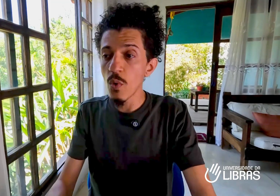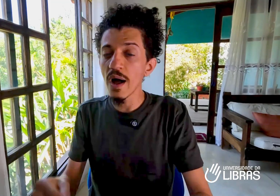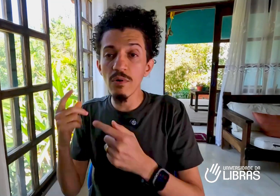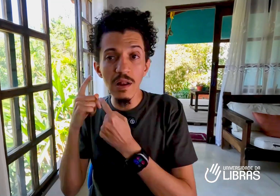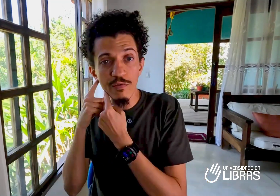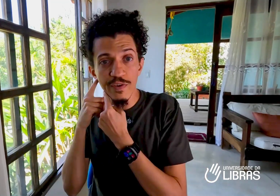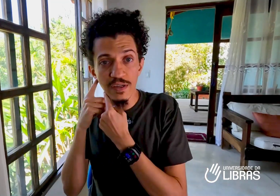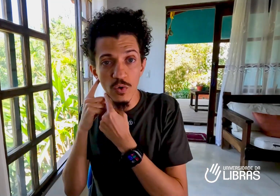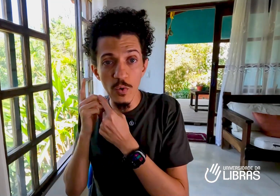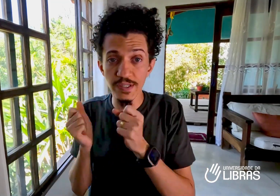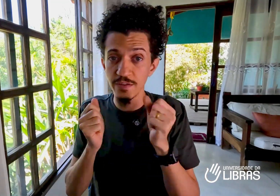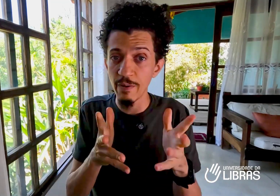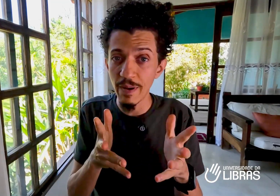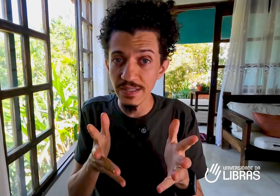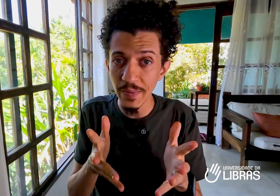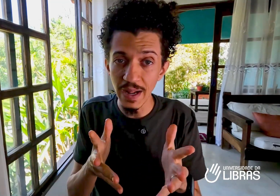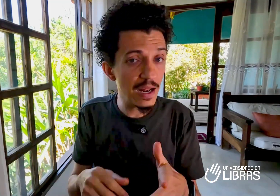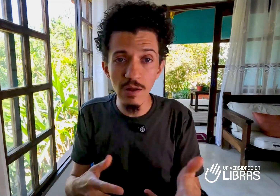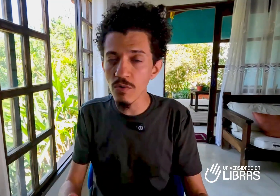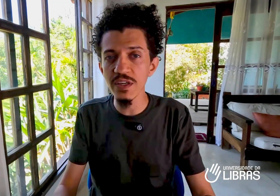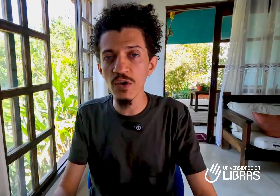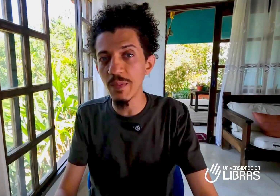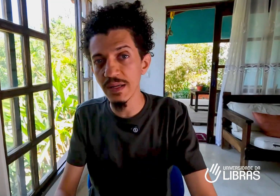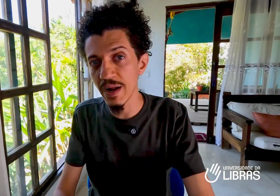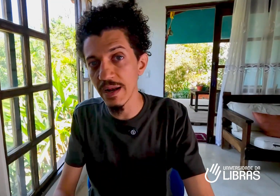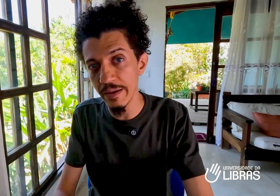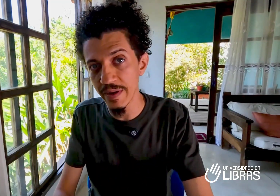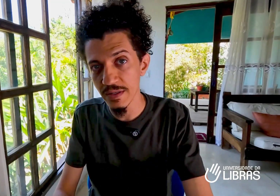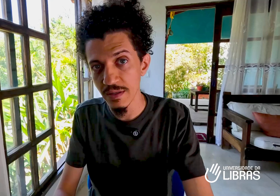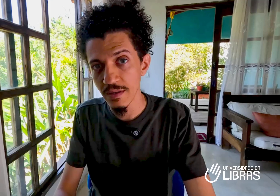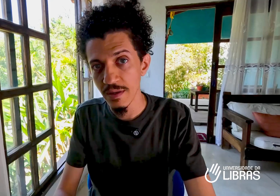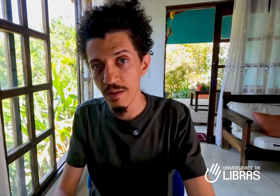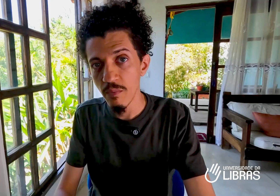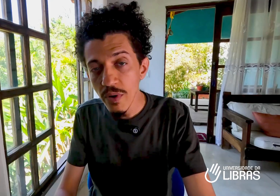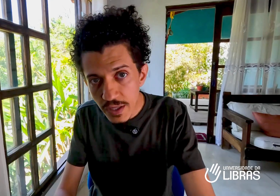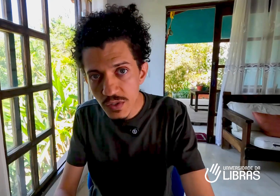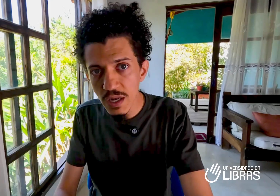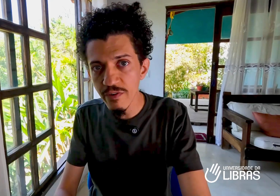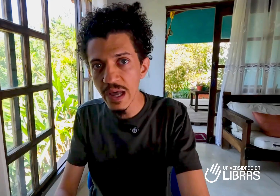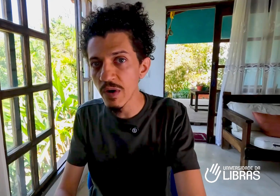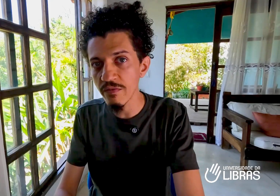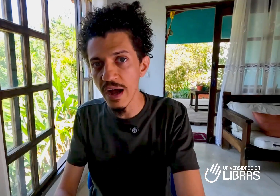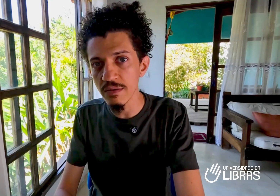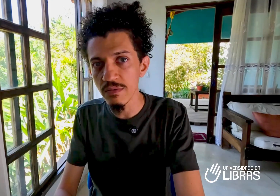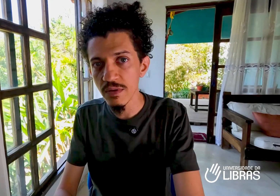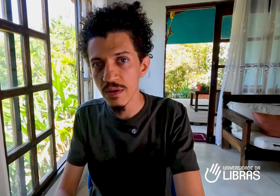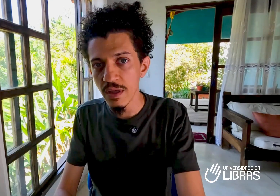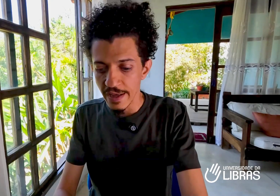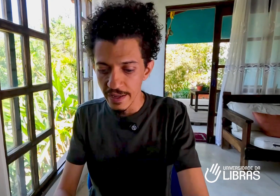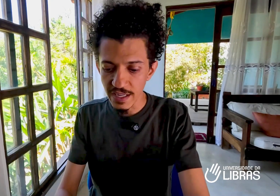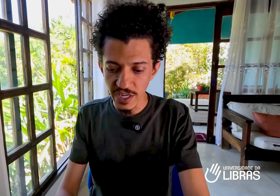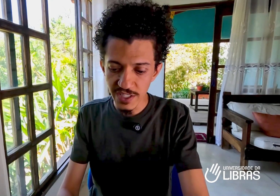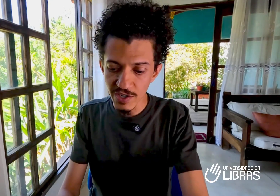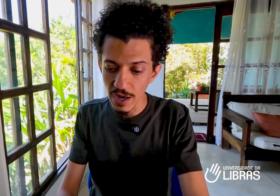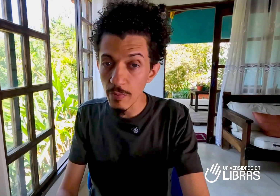quando ele ouvia as coisas e foi passar para... Ele não conseguiu passar para Libras. Por isso ele foi reprovado. E tem gente que olha para uma